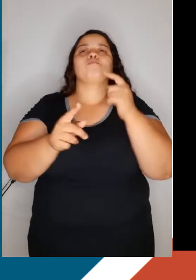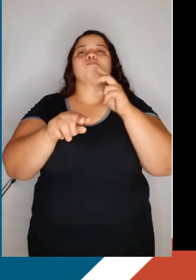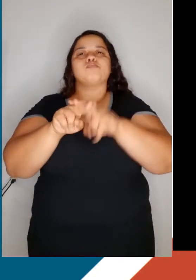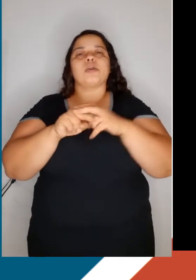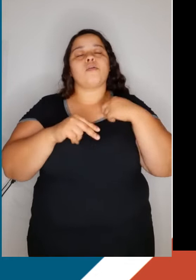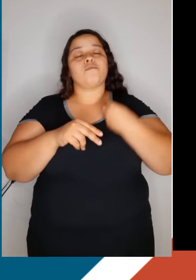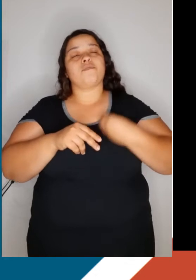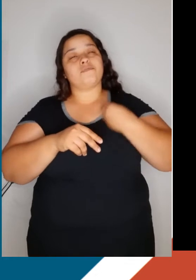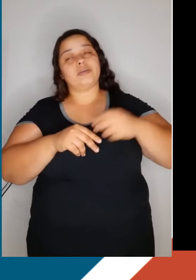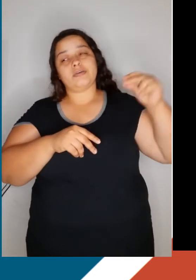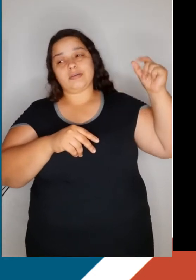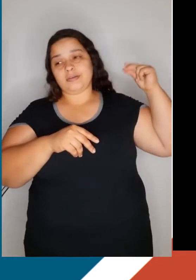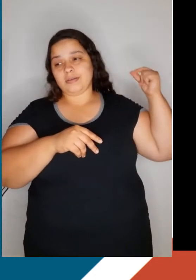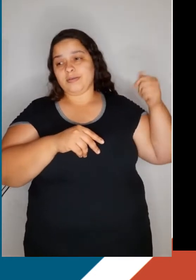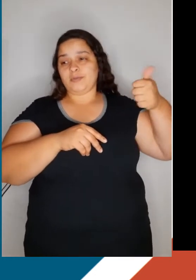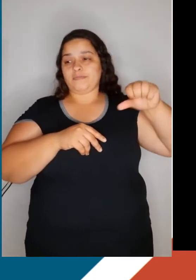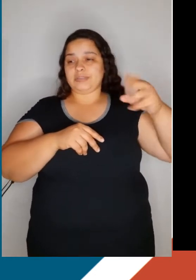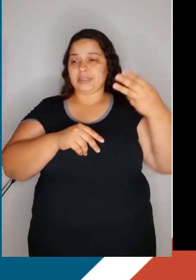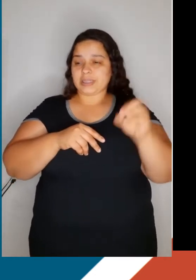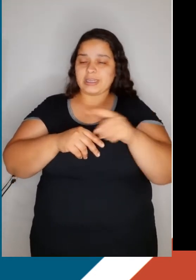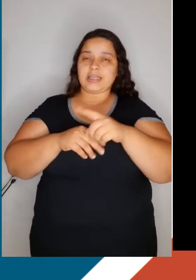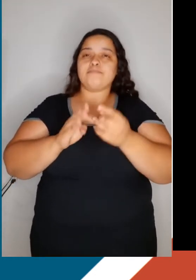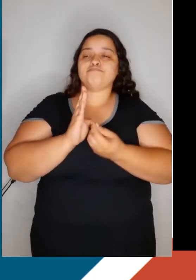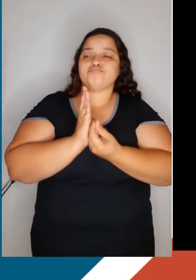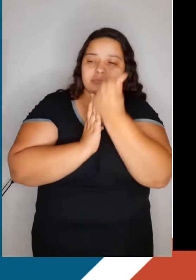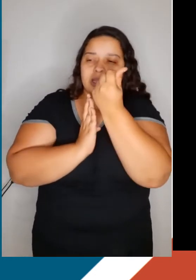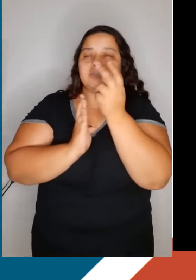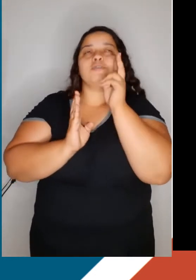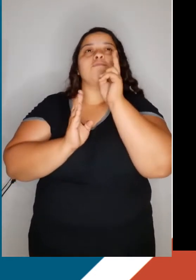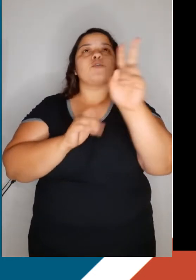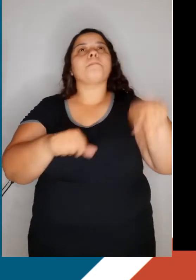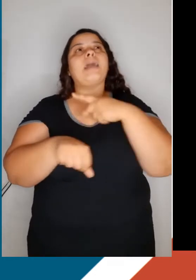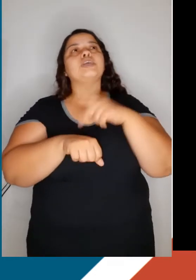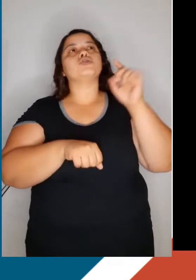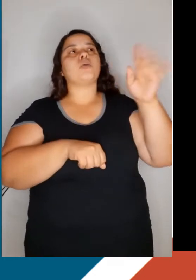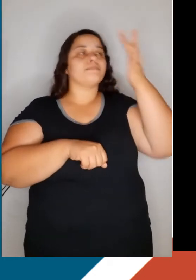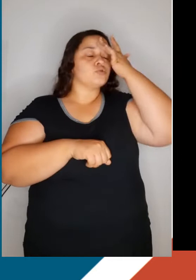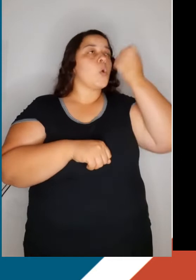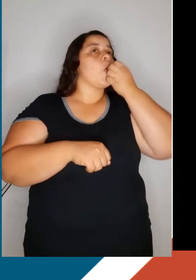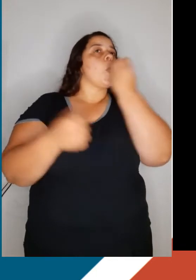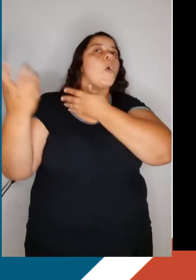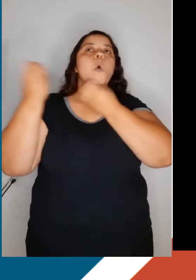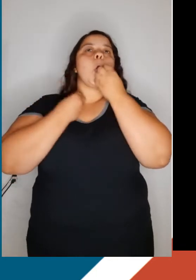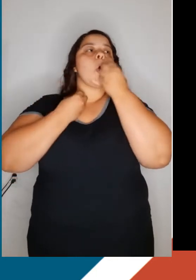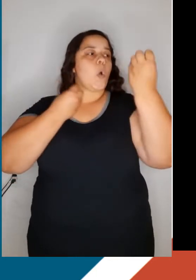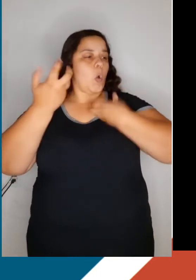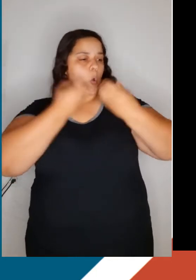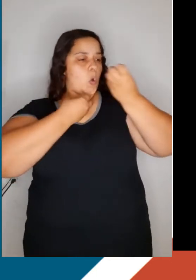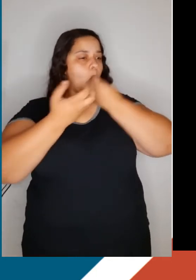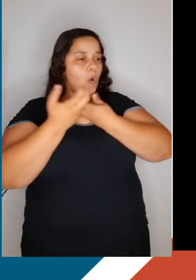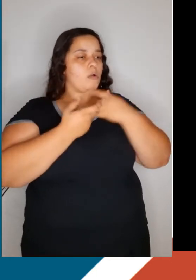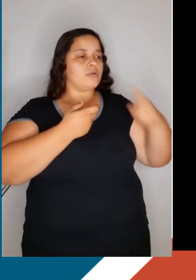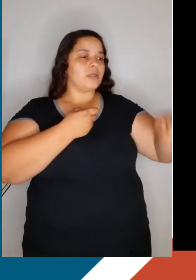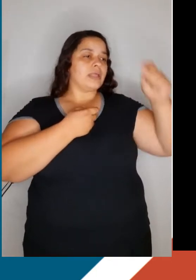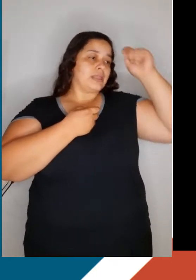Era 1930. Conhecia deste país apenas o que as pessoas contavam na época. Os negros são grandes crianças,